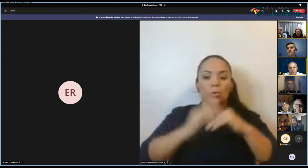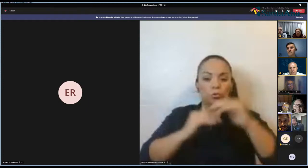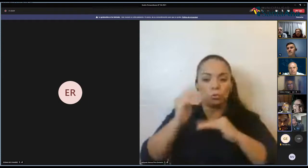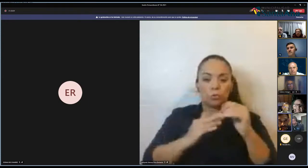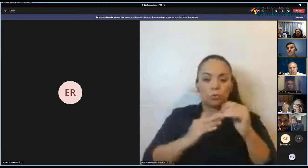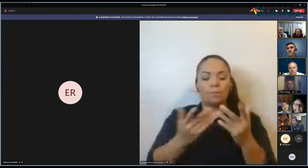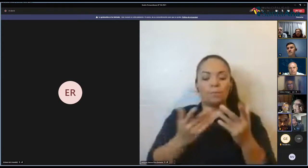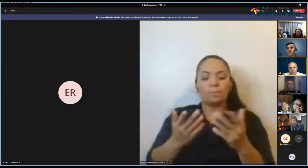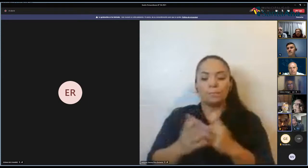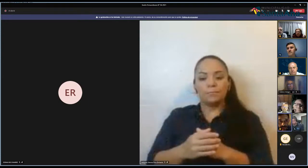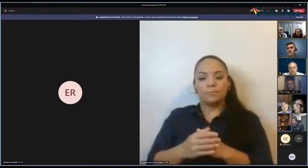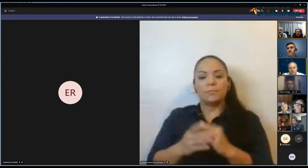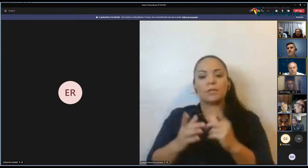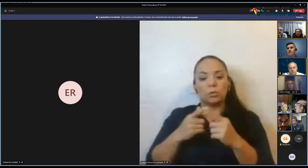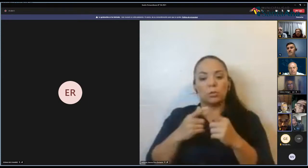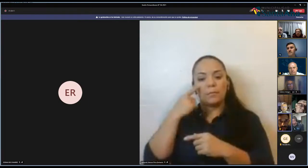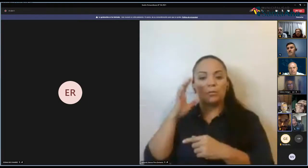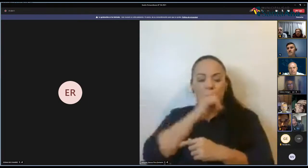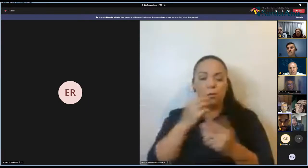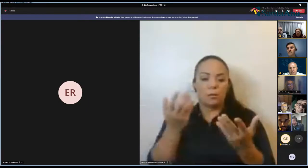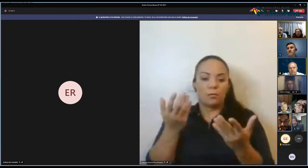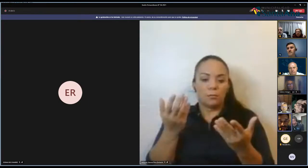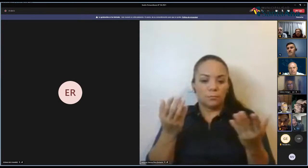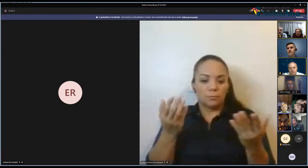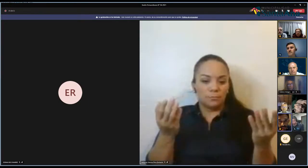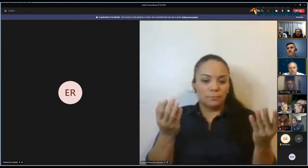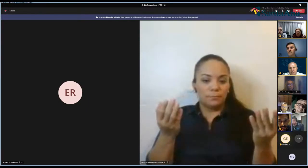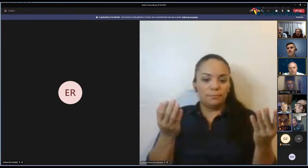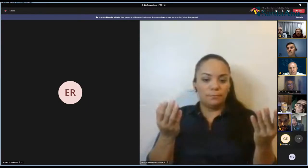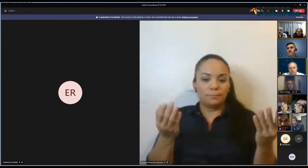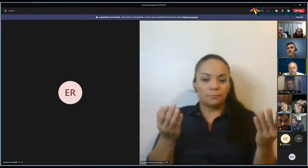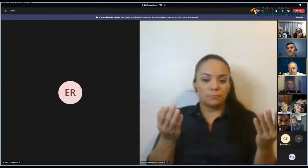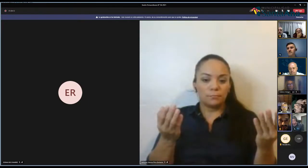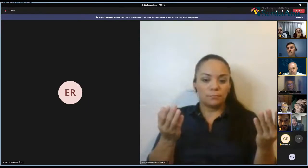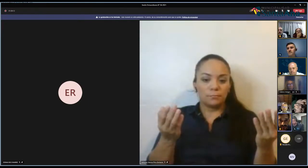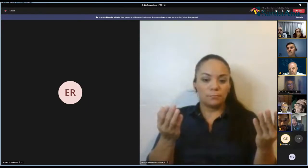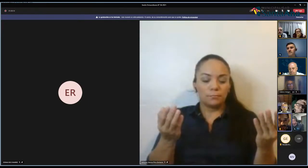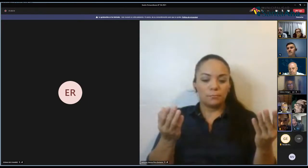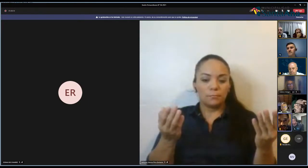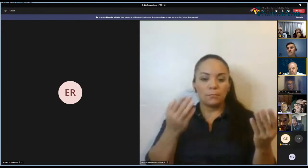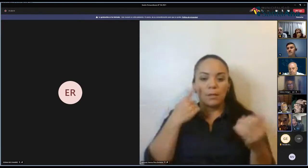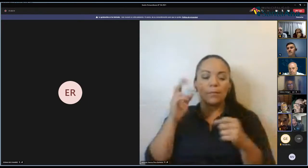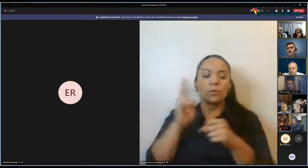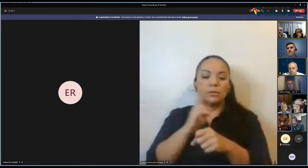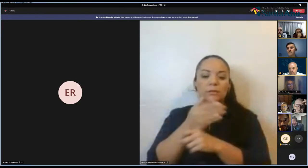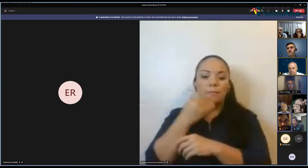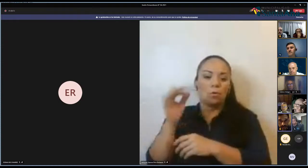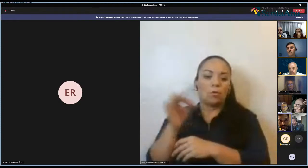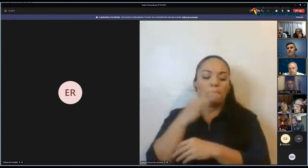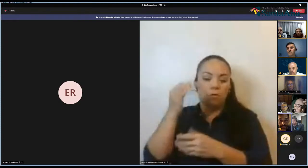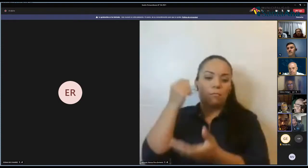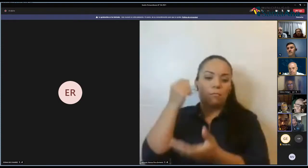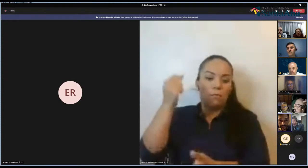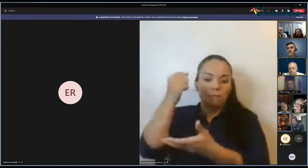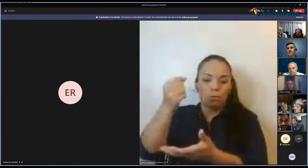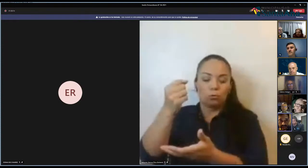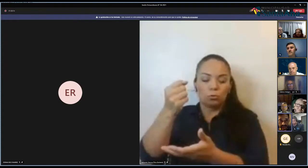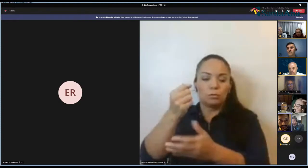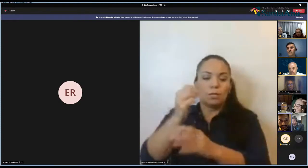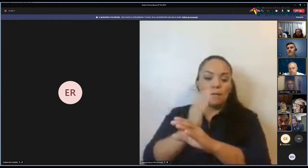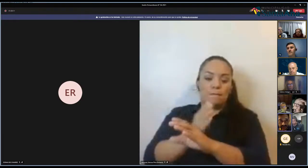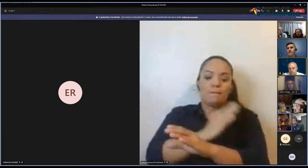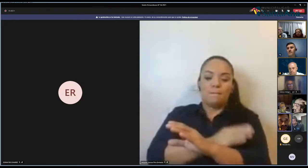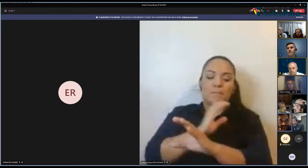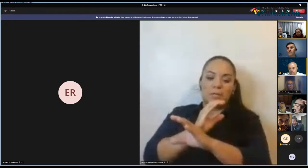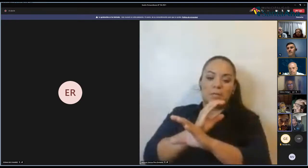para tenerlo en cuenta porque es para utilizar de mejor manera los fondos y prevenir estas situaciones